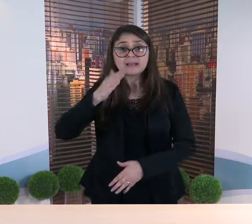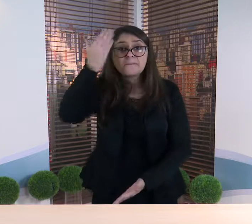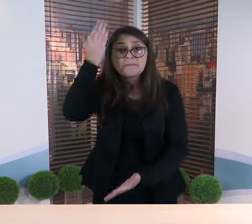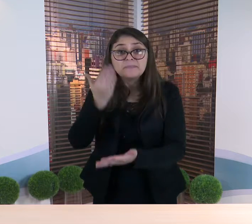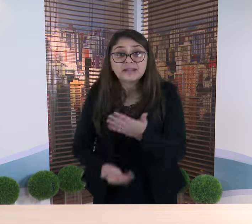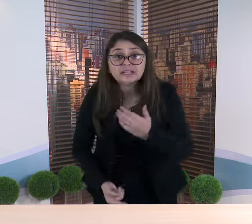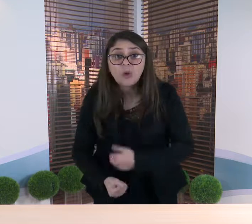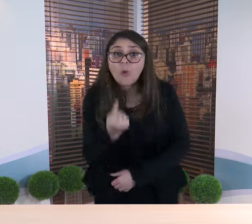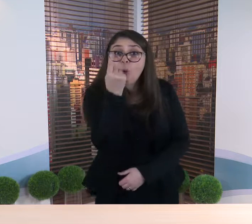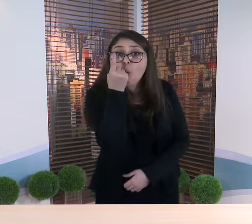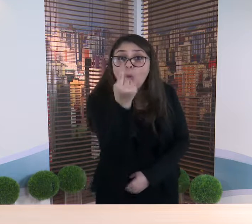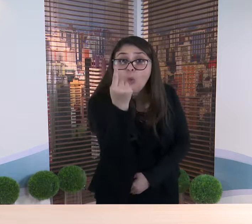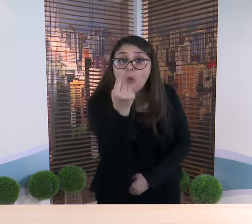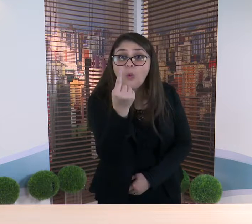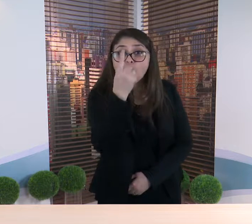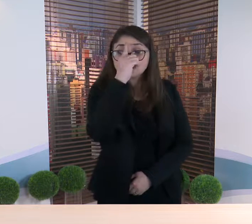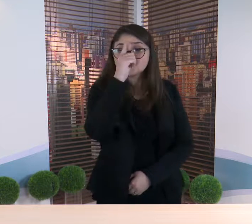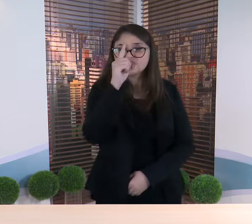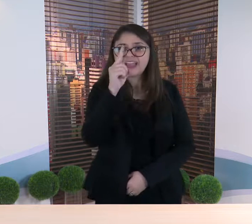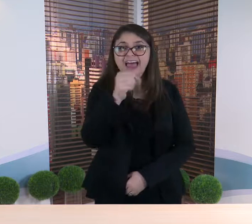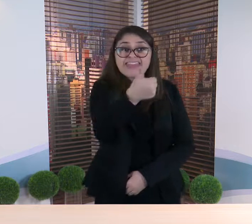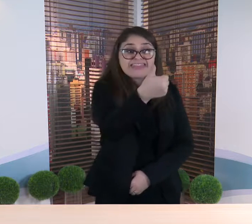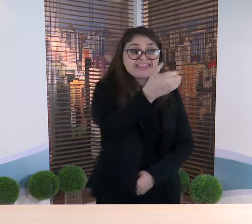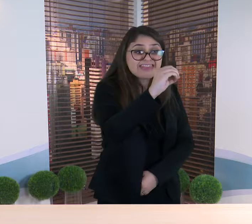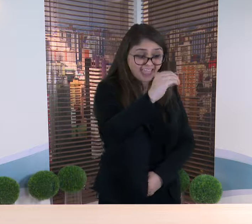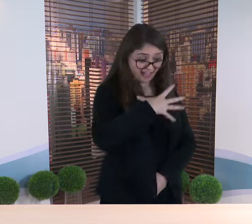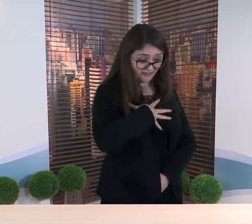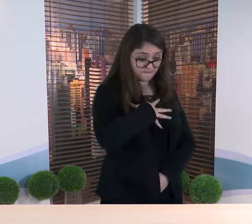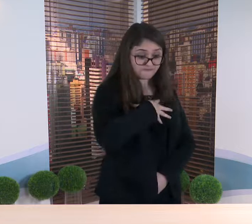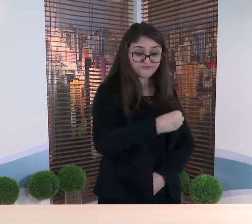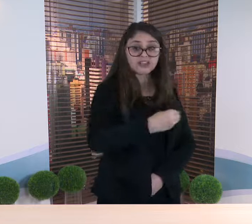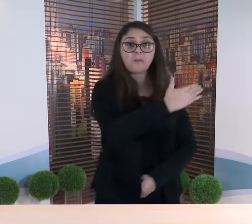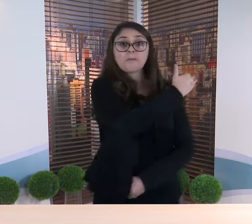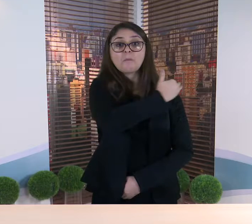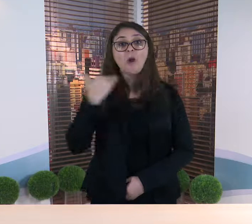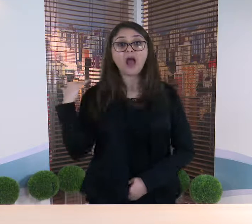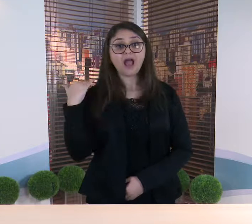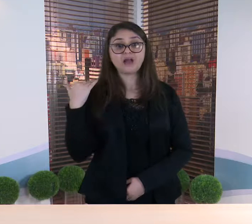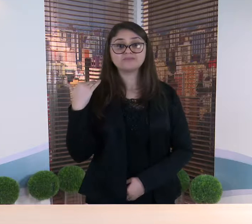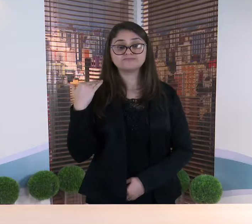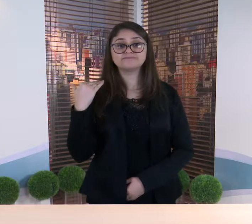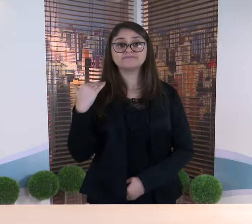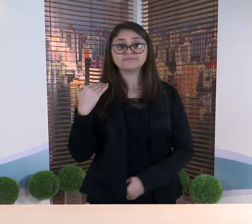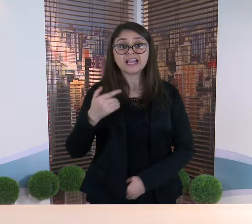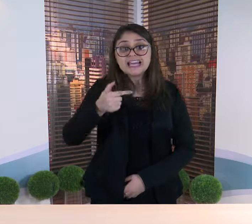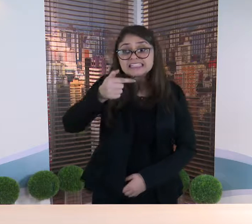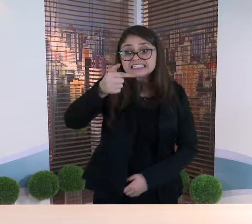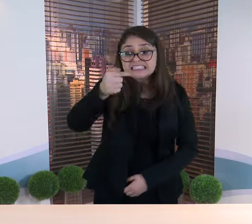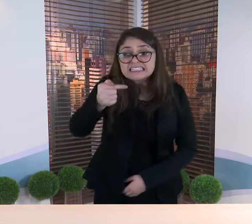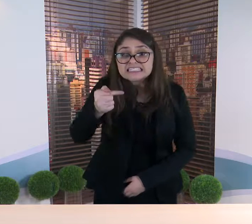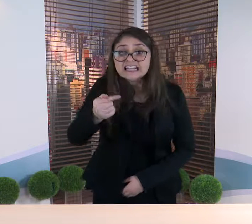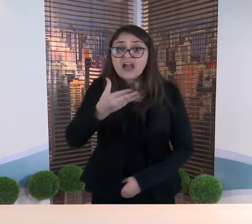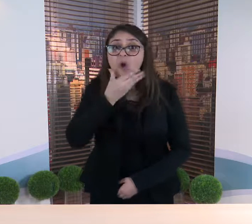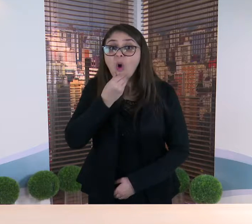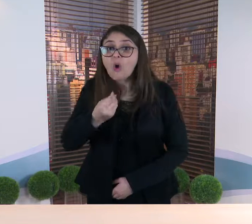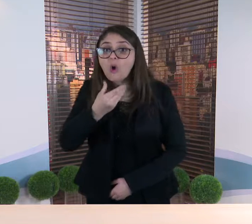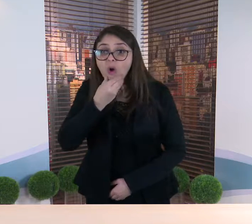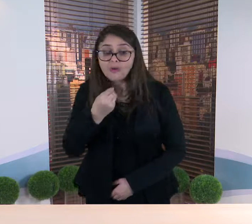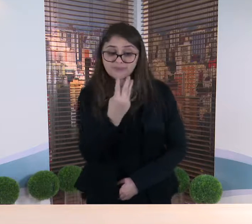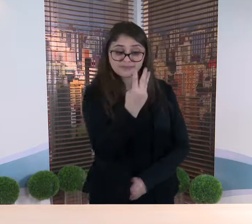um só dia seus 10 filhos de forma calamitosa, 7 filhos e 3